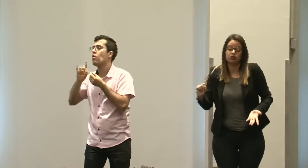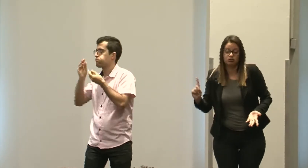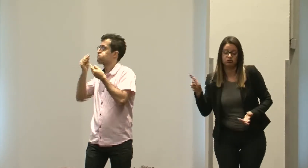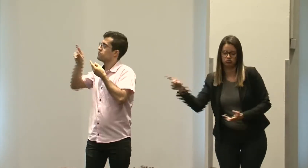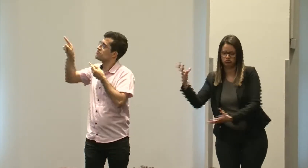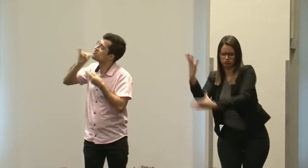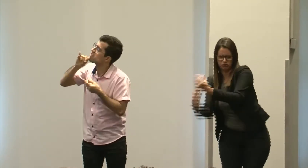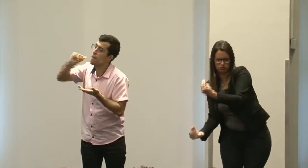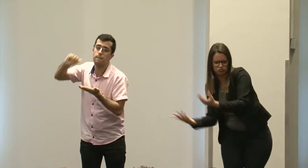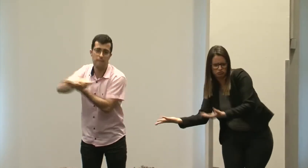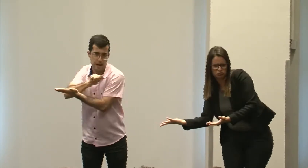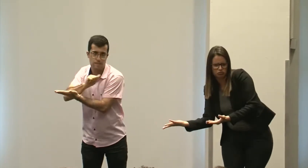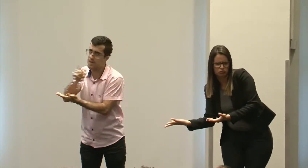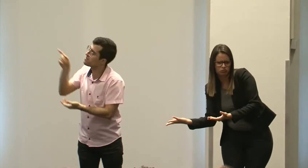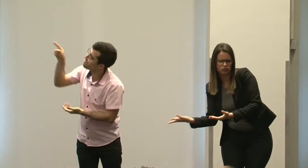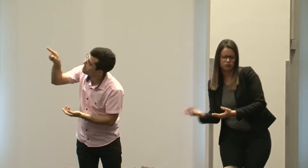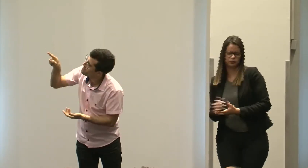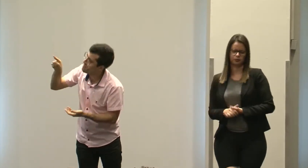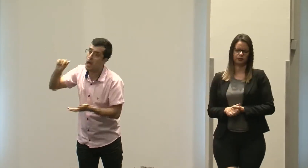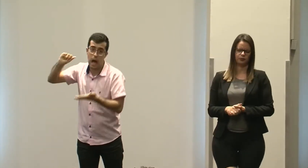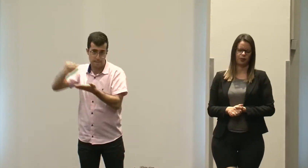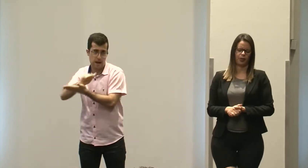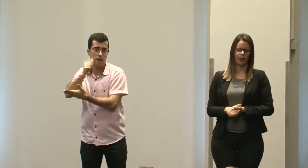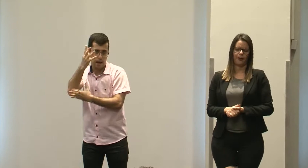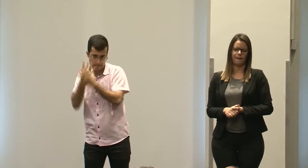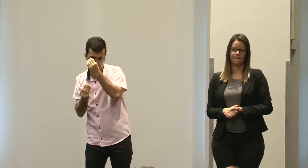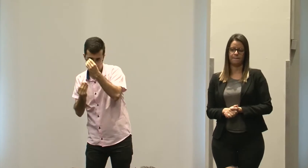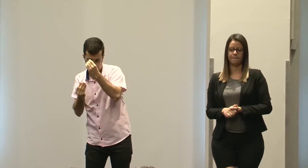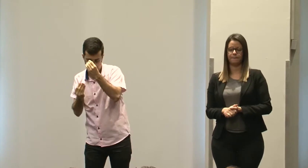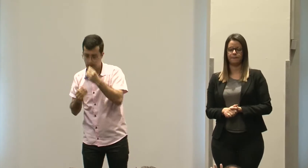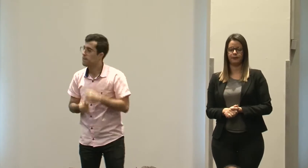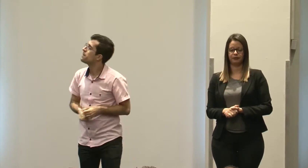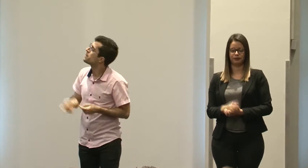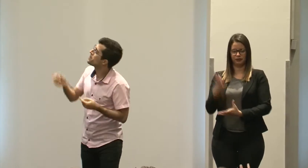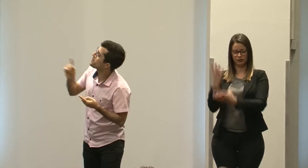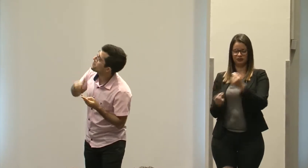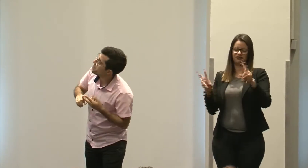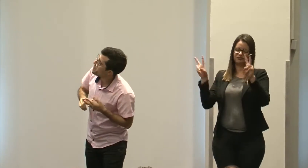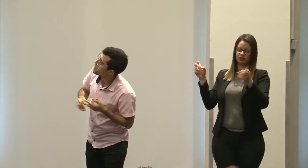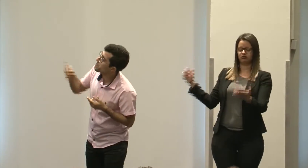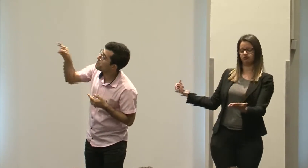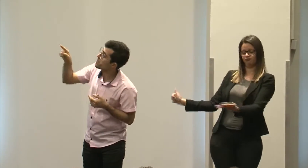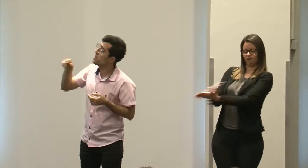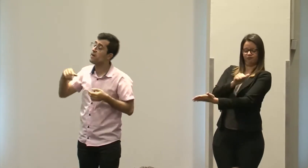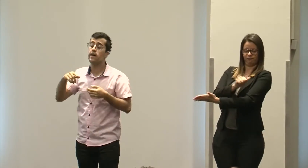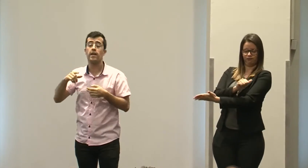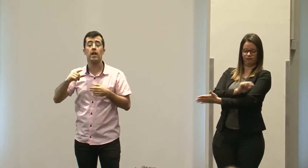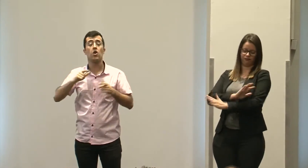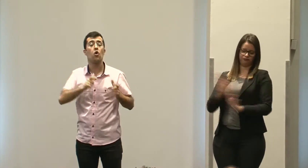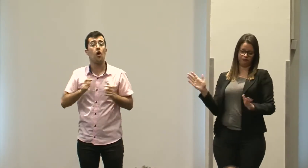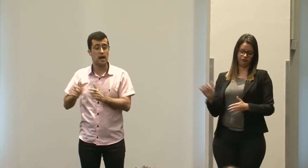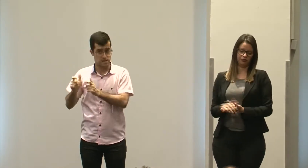Então, no sinal datilológico, eu começo a trazer as ocultações ou os apagamentos.